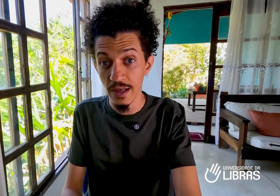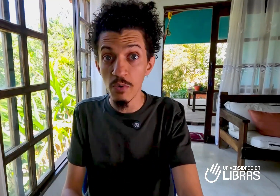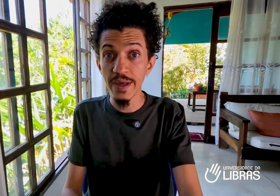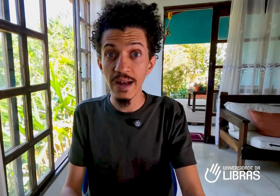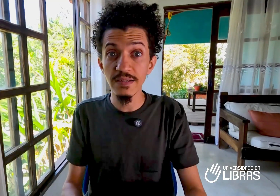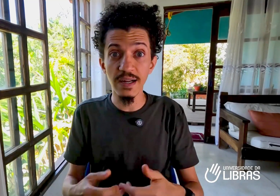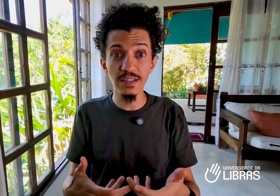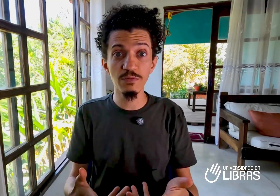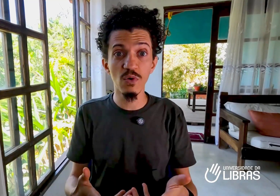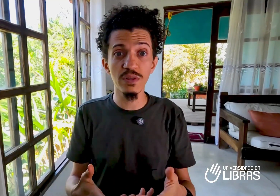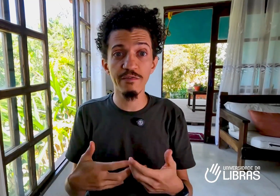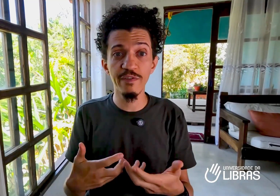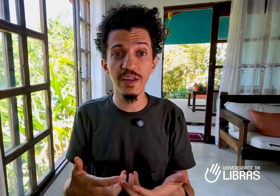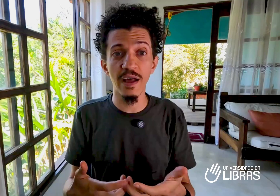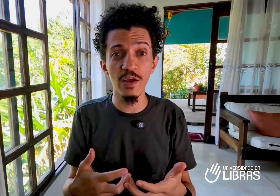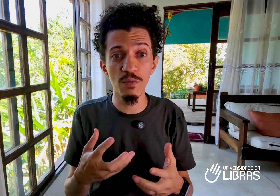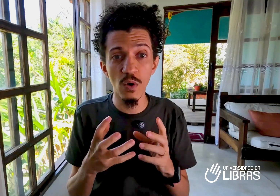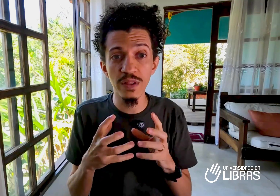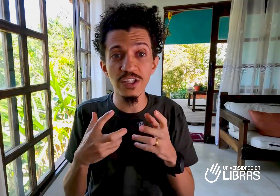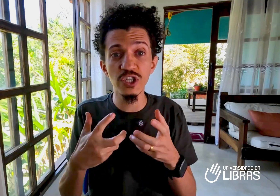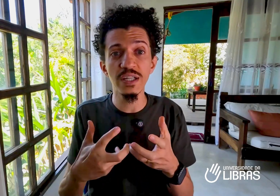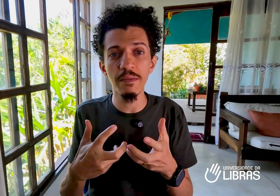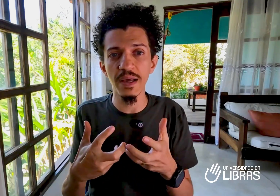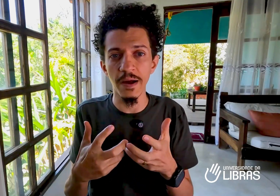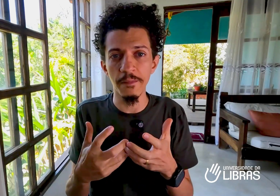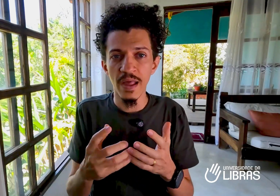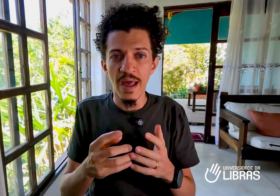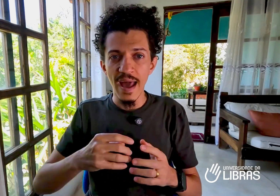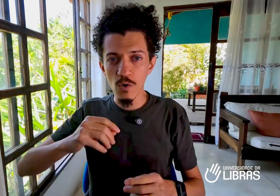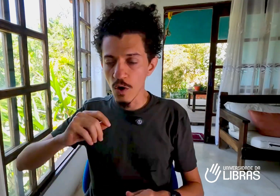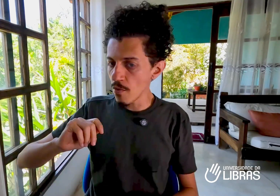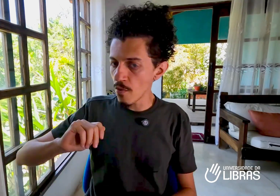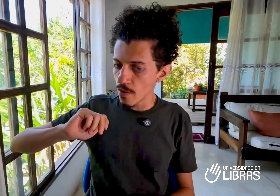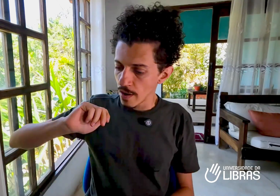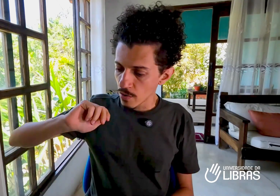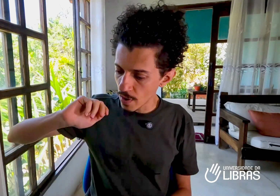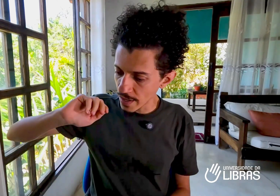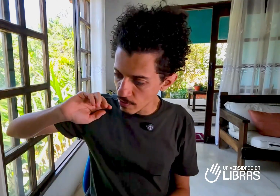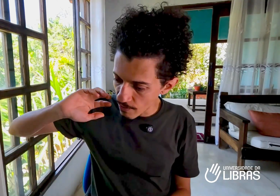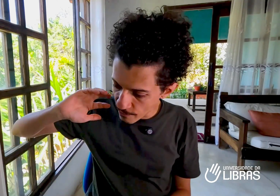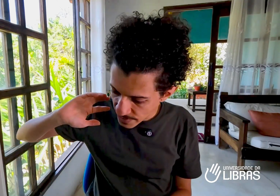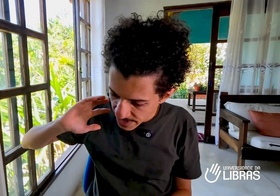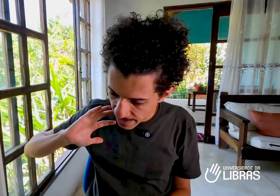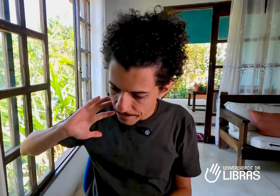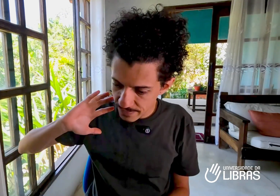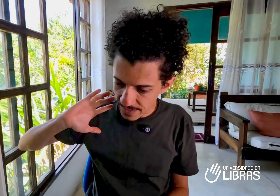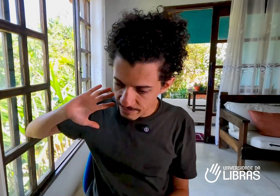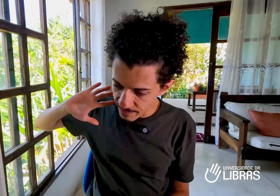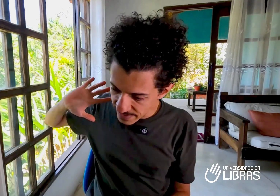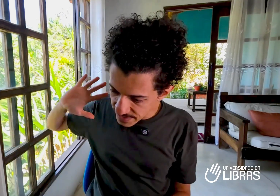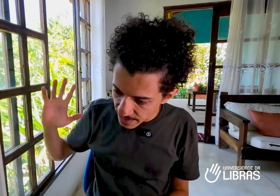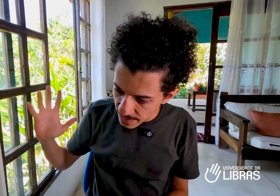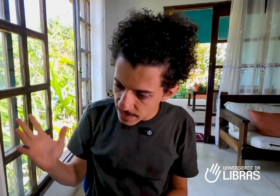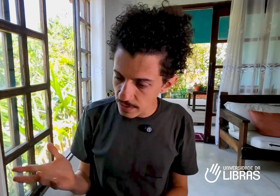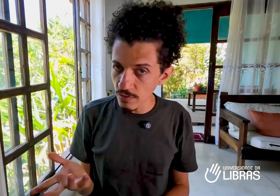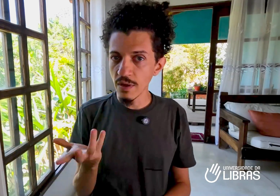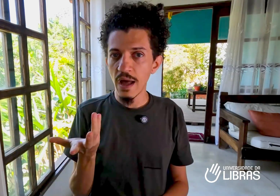Porque elas trazem uma outra vida e uma outra dinâmica. É como quando você está vivenciando as